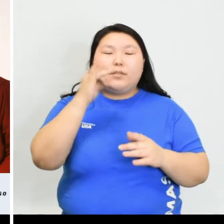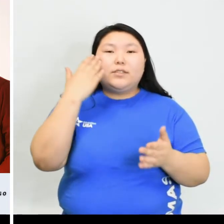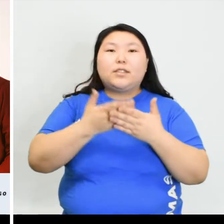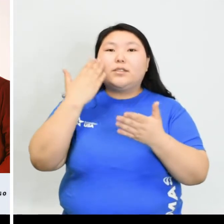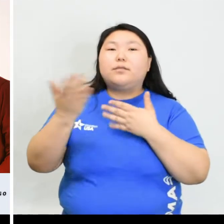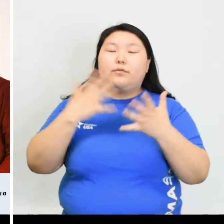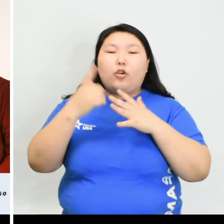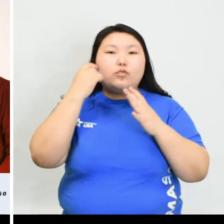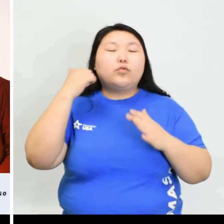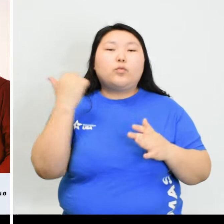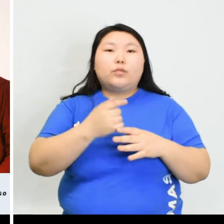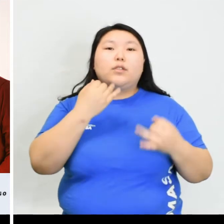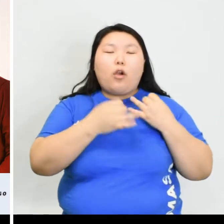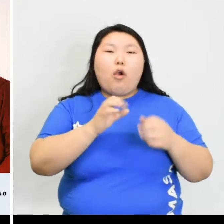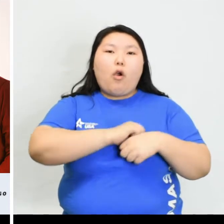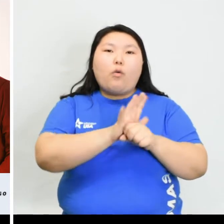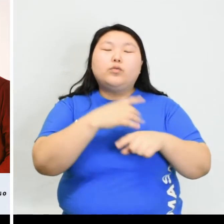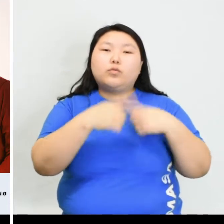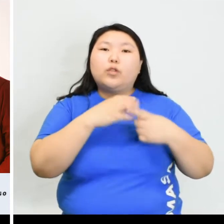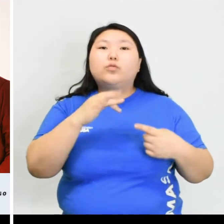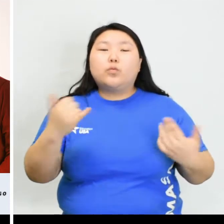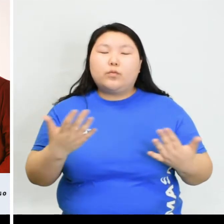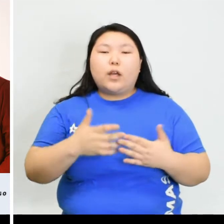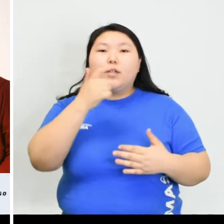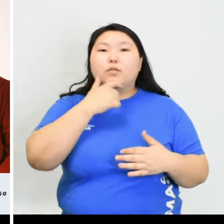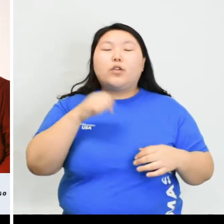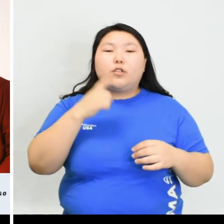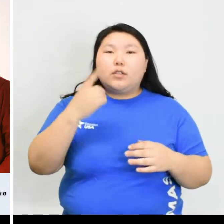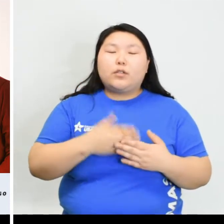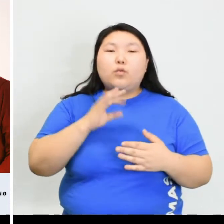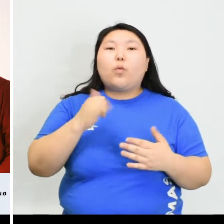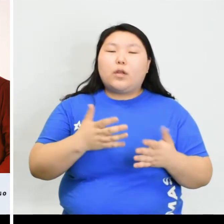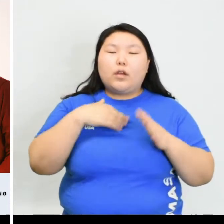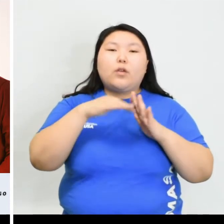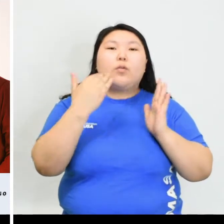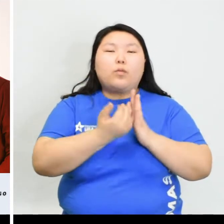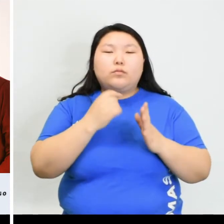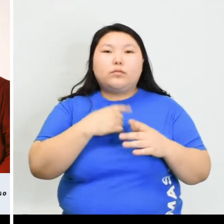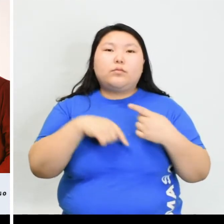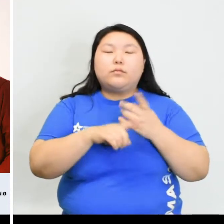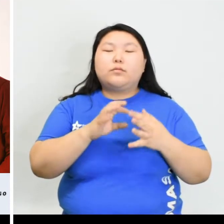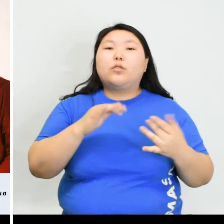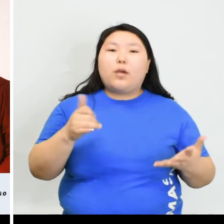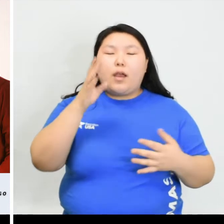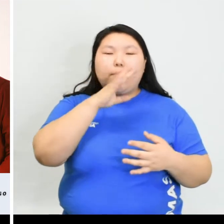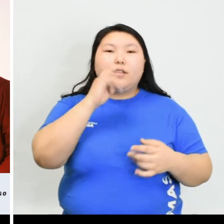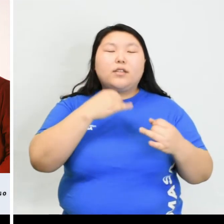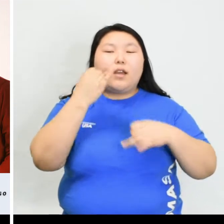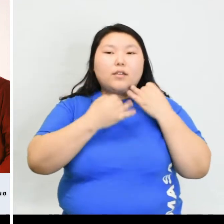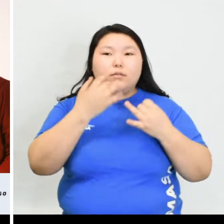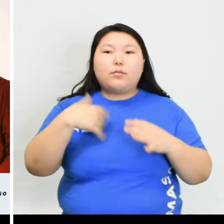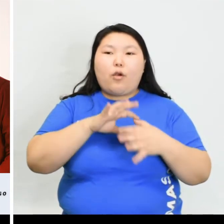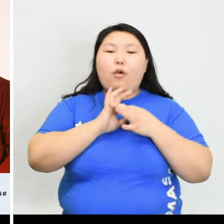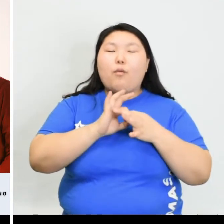тэгэл өдөр тутам яриад одоо энэ ковидын талаар ч юм уу эсвэл тэгэл нэг нь юм уу та гэр бүл нэр бүл талынхаа талаас айгүй их